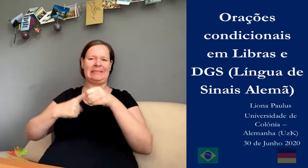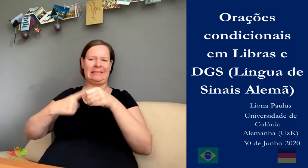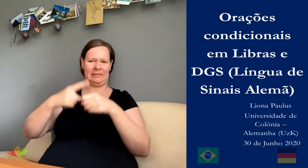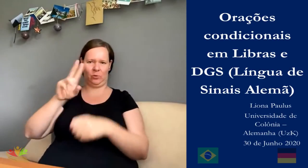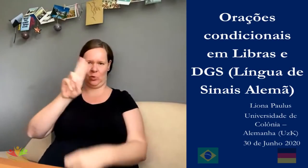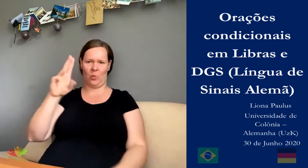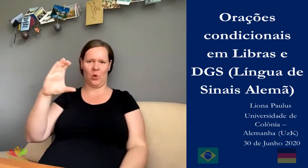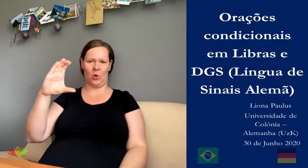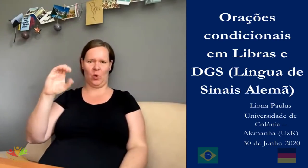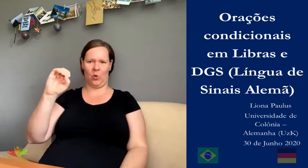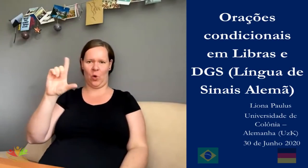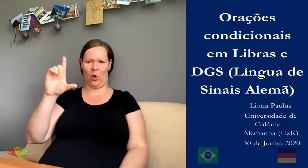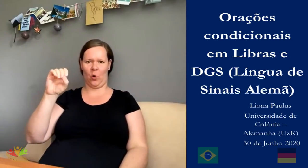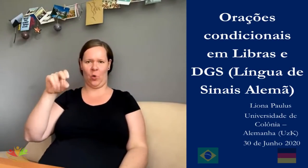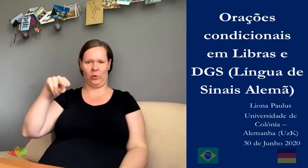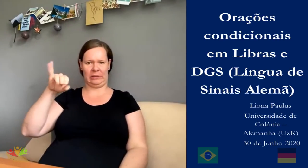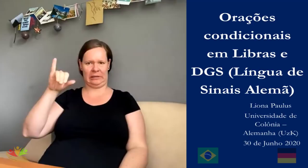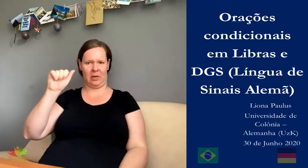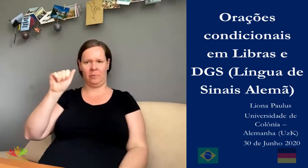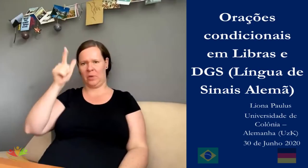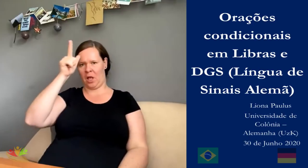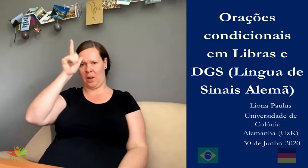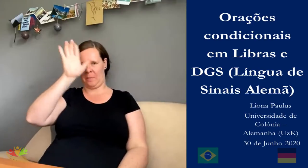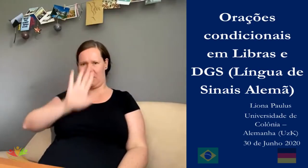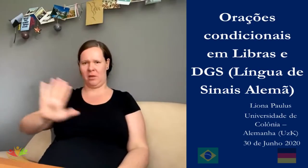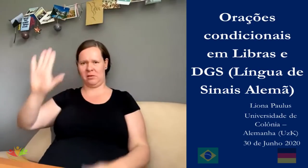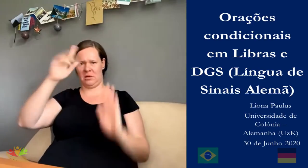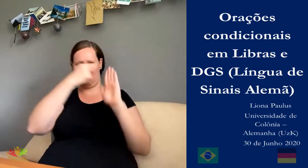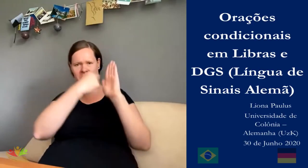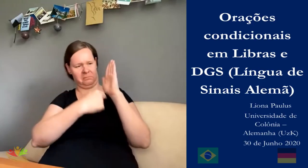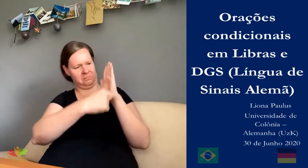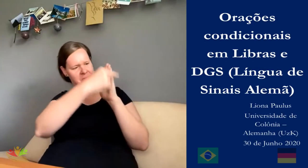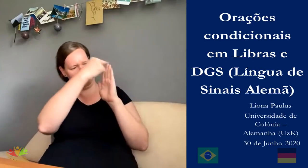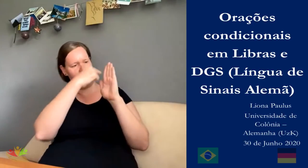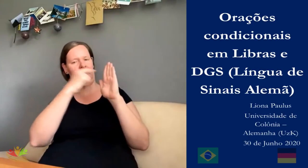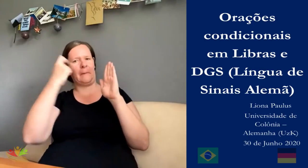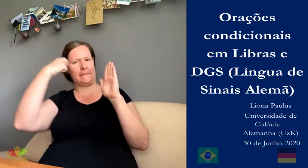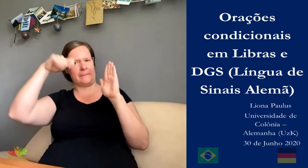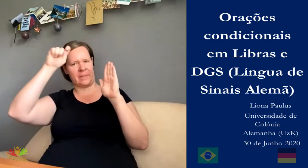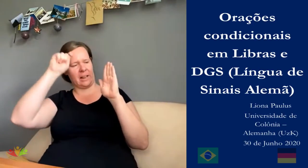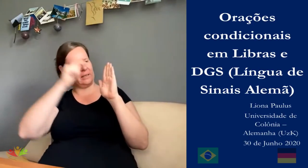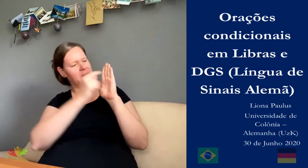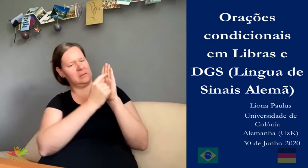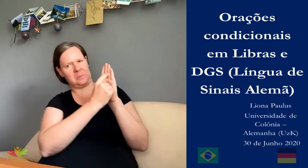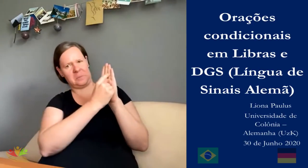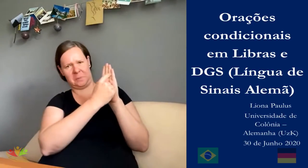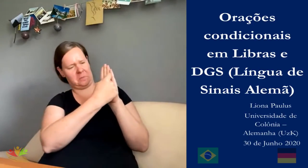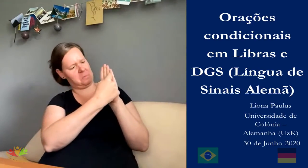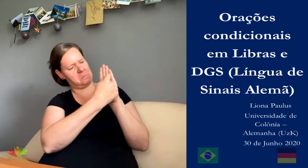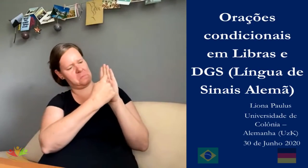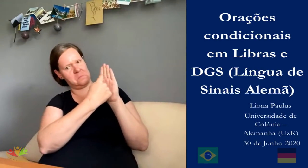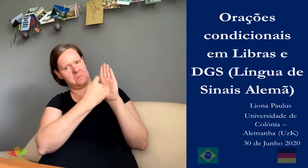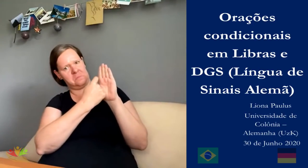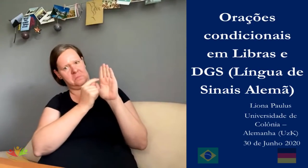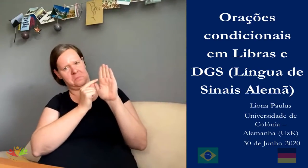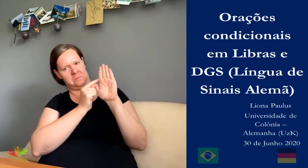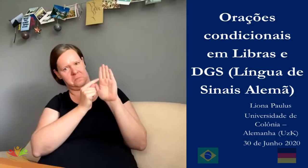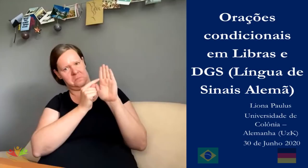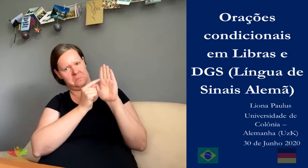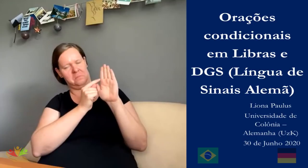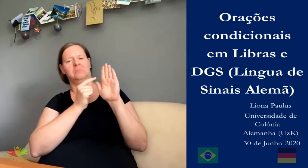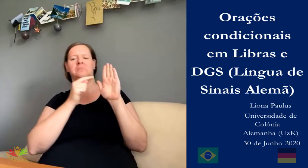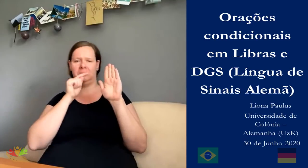claro. Eu trabalho na universidade no interior da Alemanha, na Universidade de Colônia,